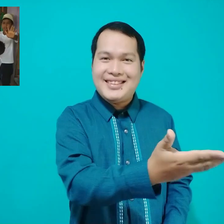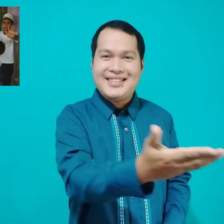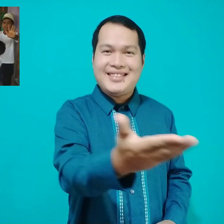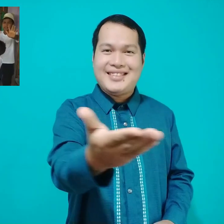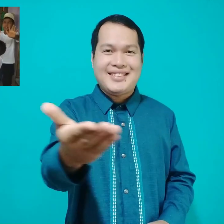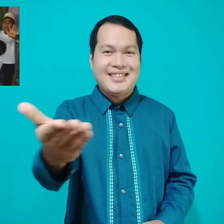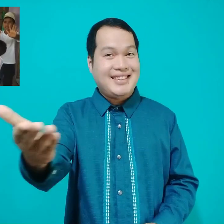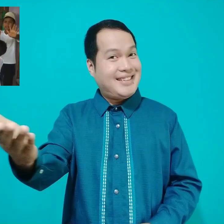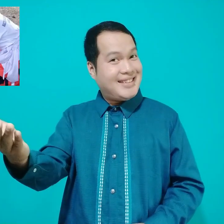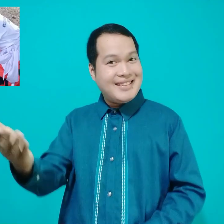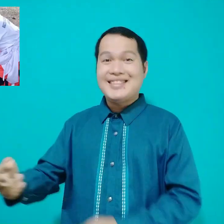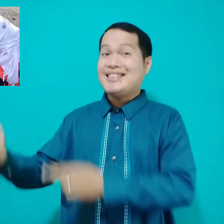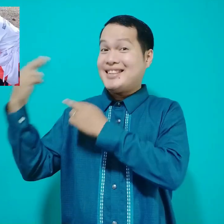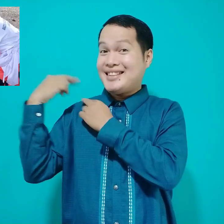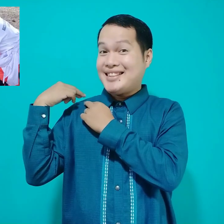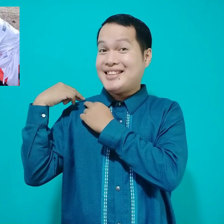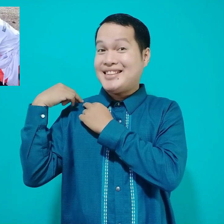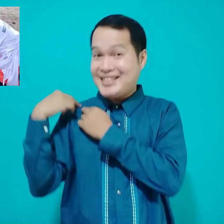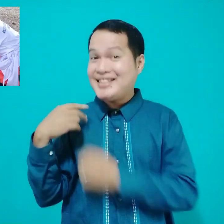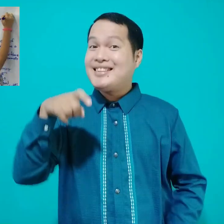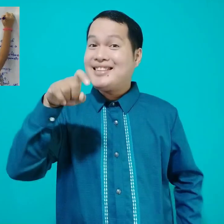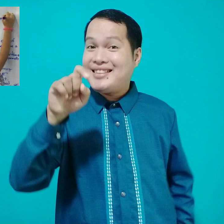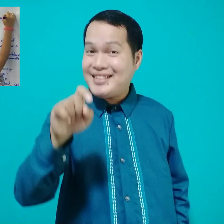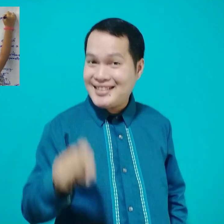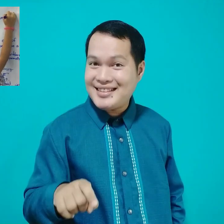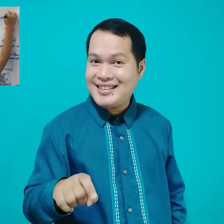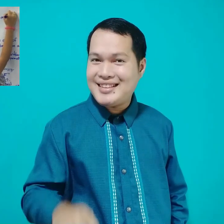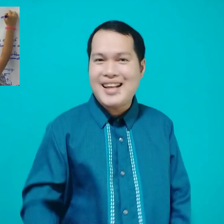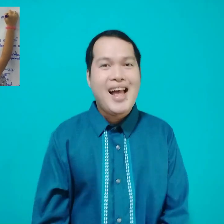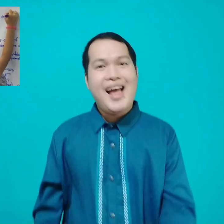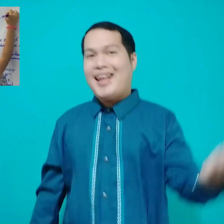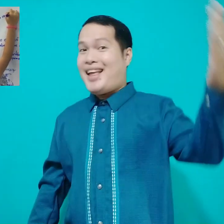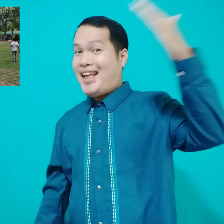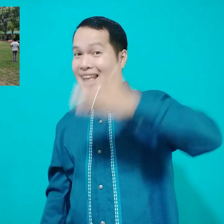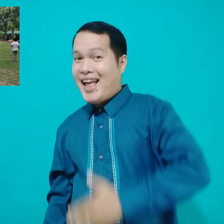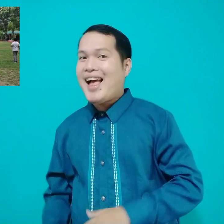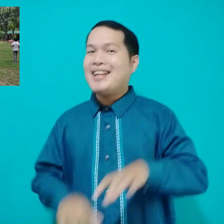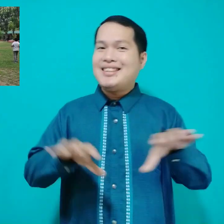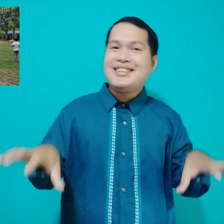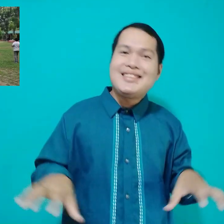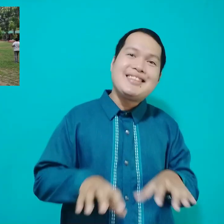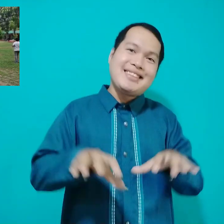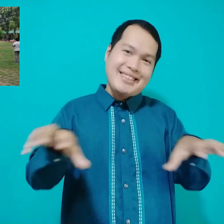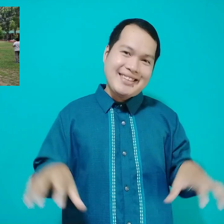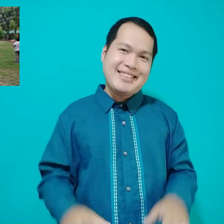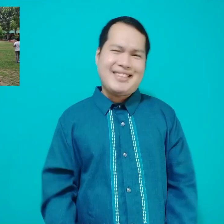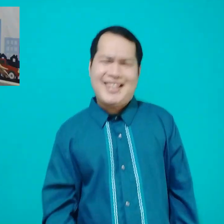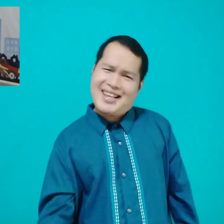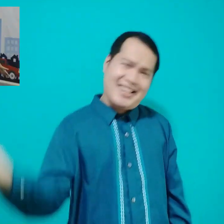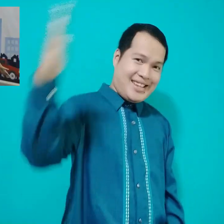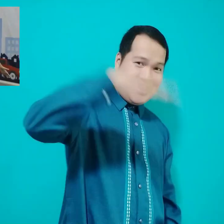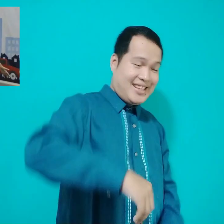Tungkulung to ng bawat mamamayan Kaya Tara na, hilos